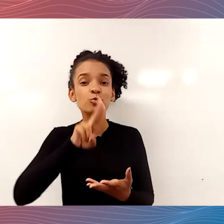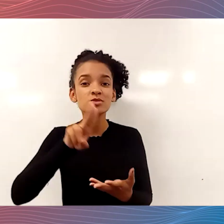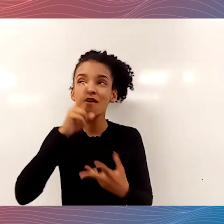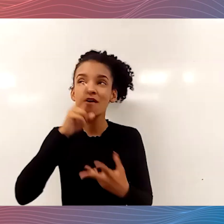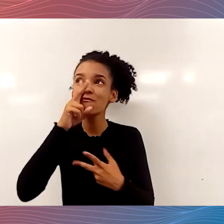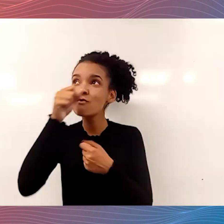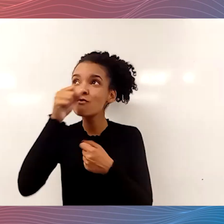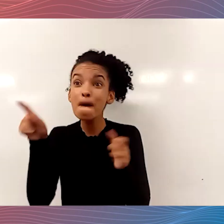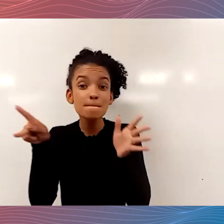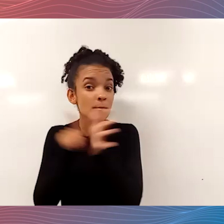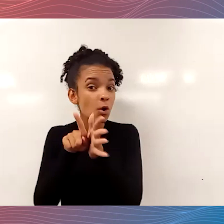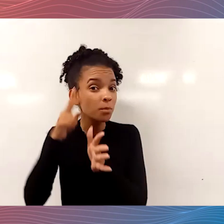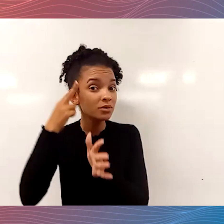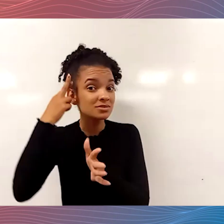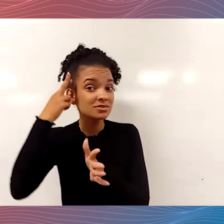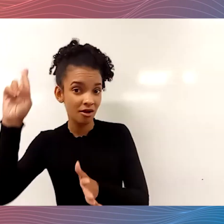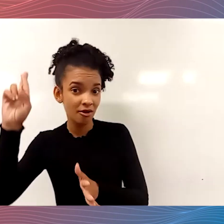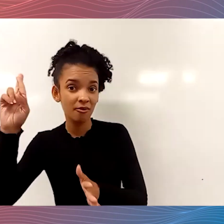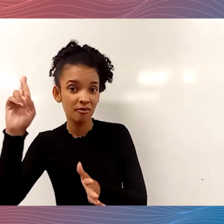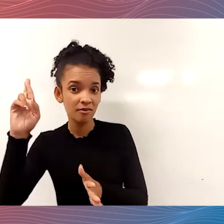Praticando, o Senhor está fazendo.